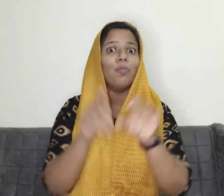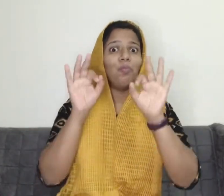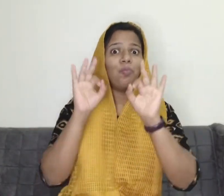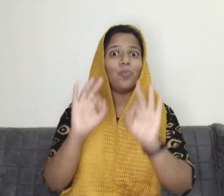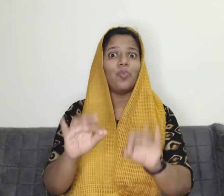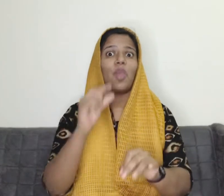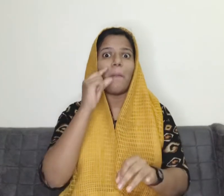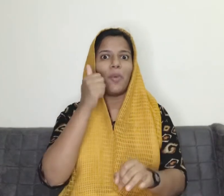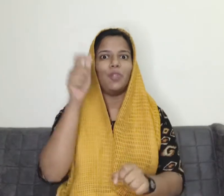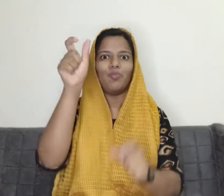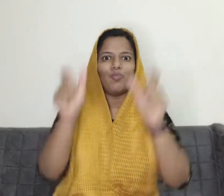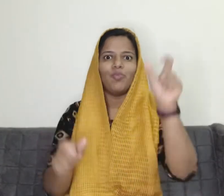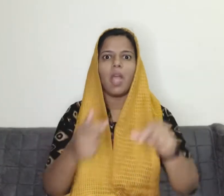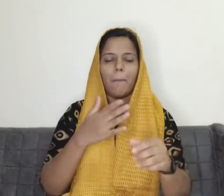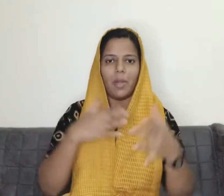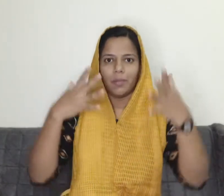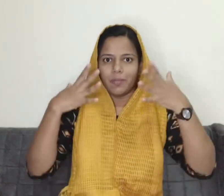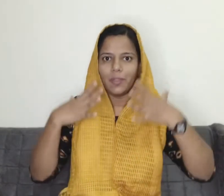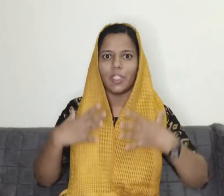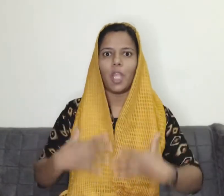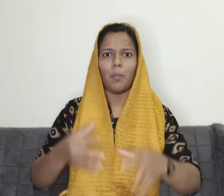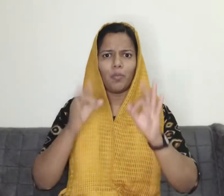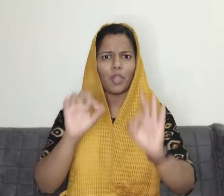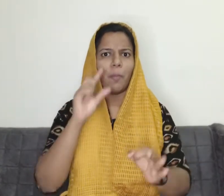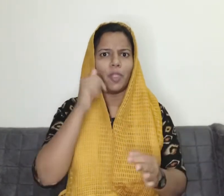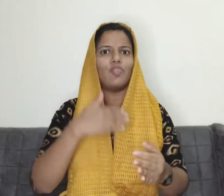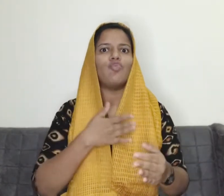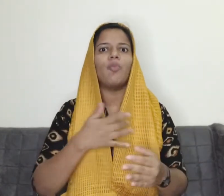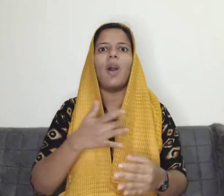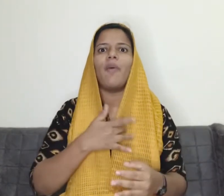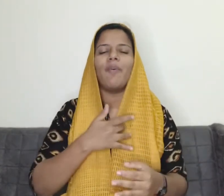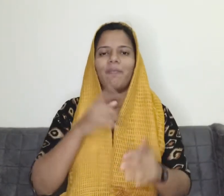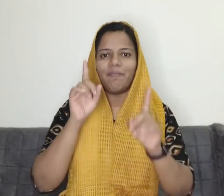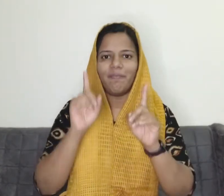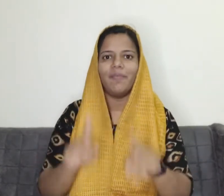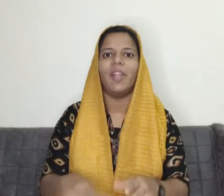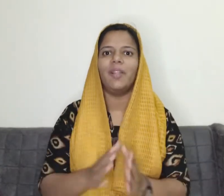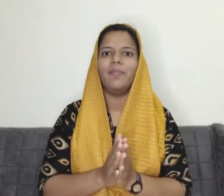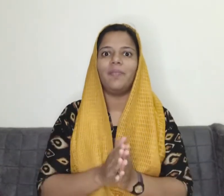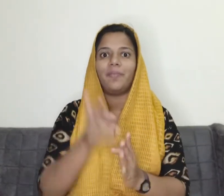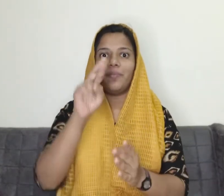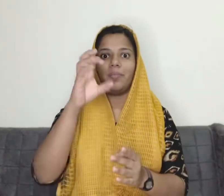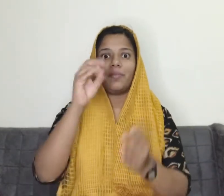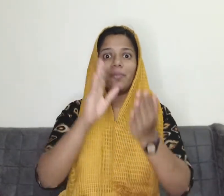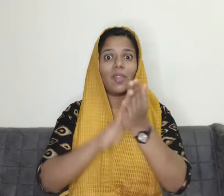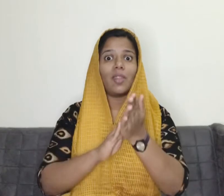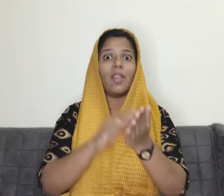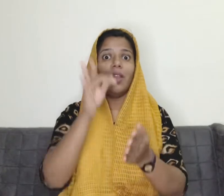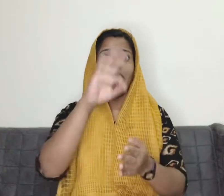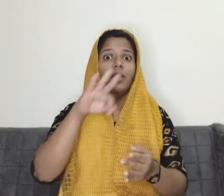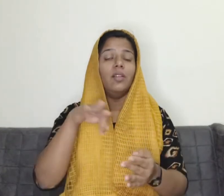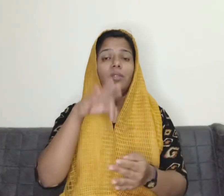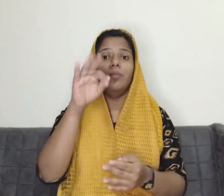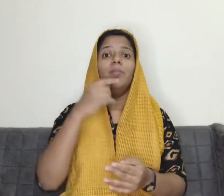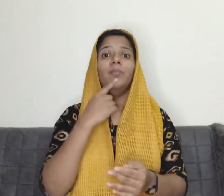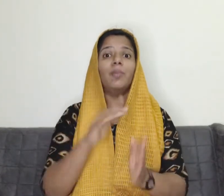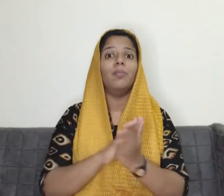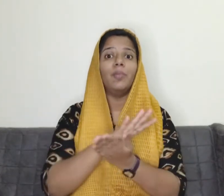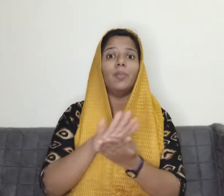നമ്മൾ ധരിച്ചിരിക്കുന്നത്. ആ പുതു മനുഷ്യൻ്റെ ക്യാരക്ടറുകൾ നമ്മളിൽ പുറത്തു വരണം. അതാണ് റോമാലേഖനം 8-ാം അധ്യായത്തിൽ